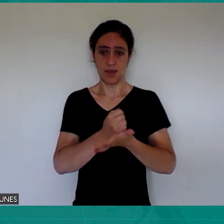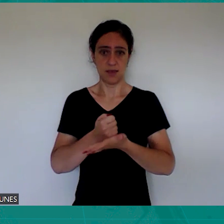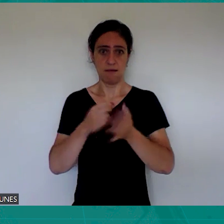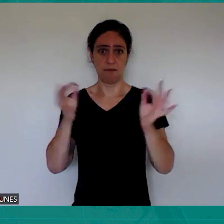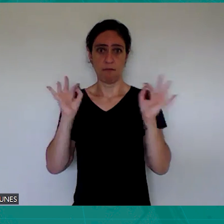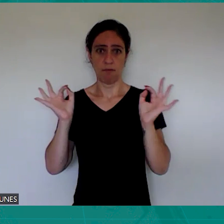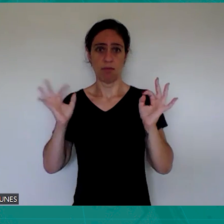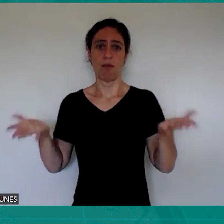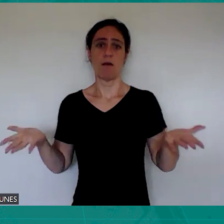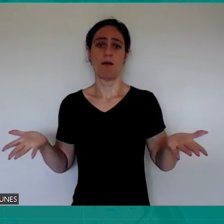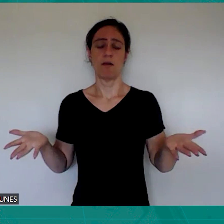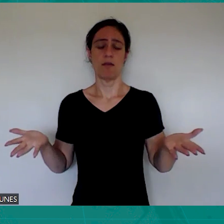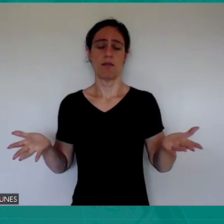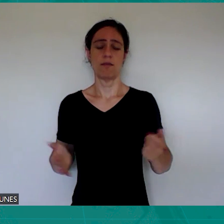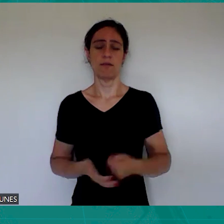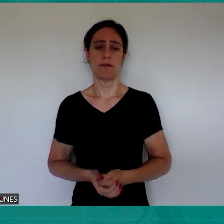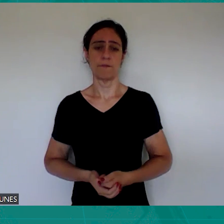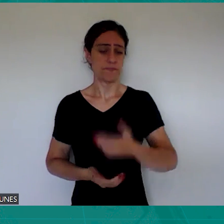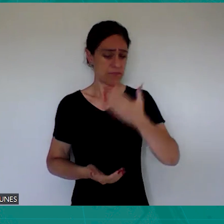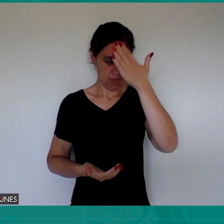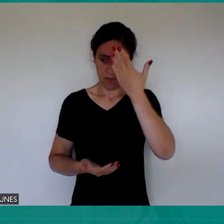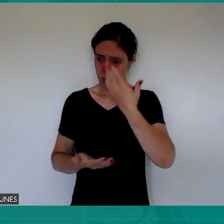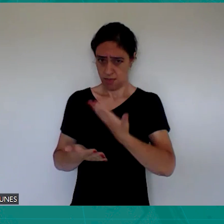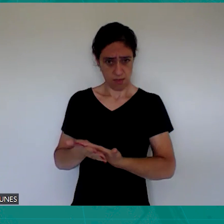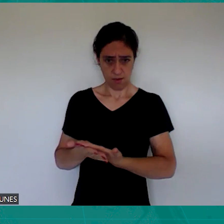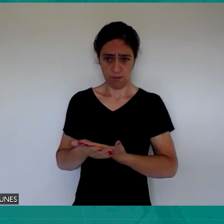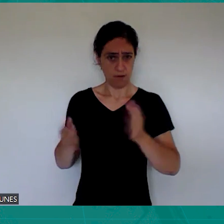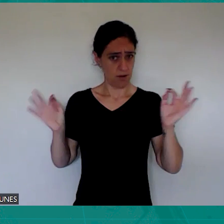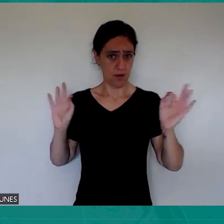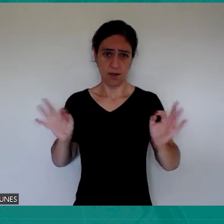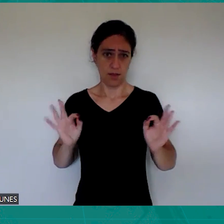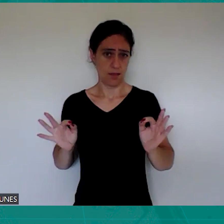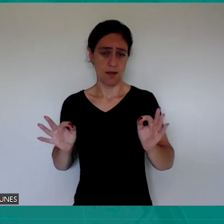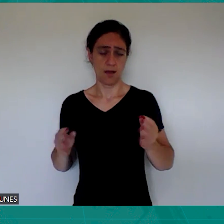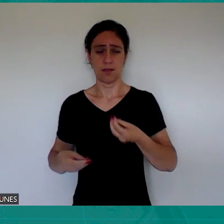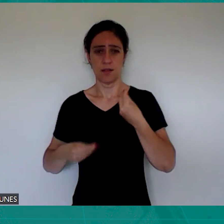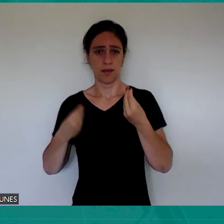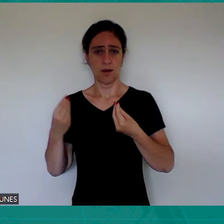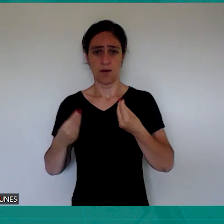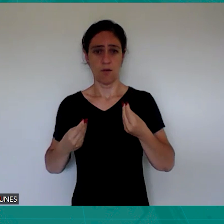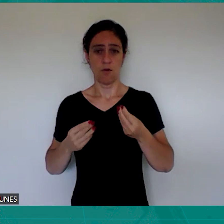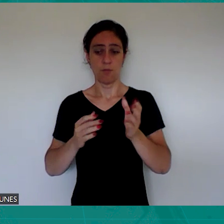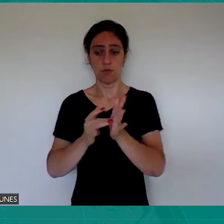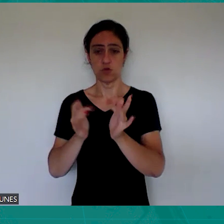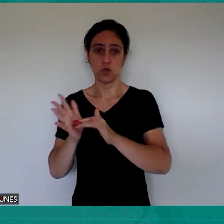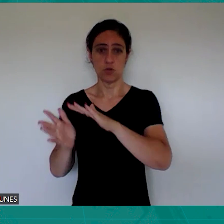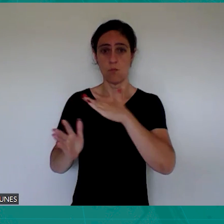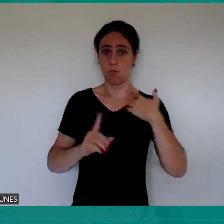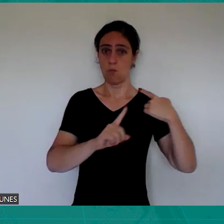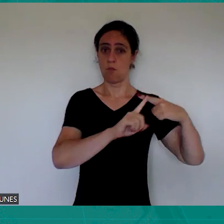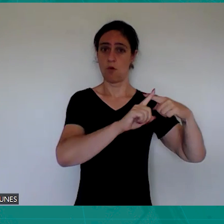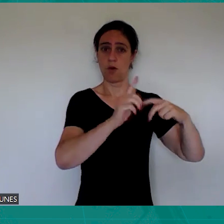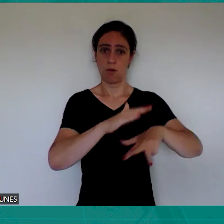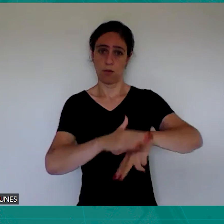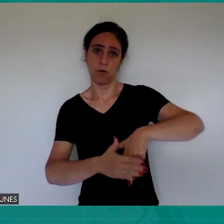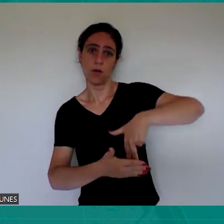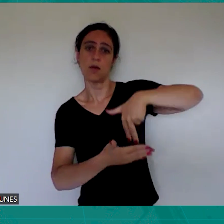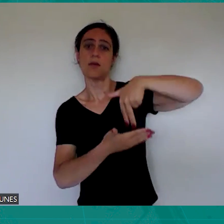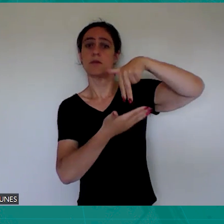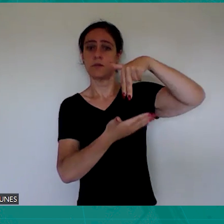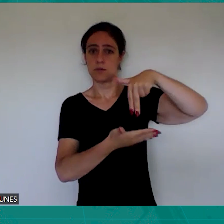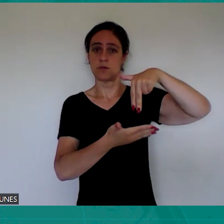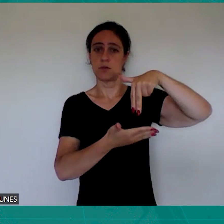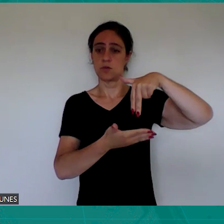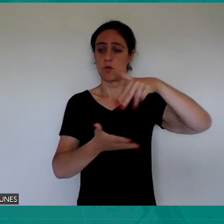não crê no eu sou, que eu quero, através de Cristo, a morte de Cristo, a ressurreição dele, salvar você, tirar você do